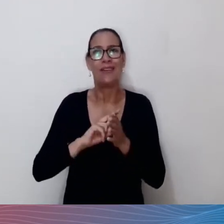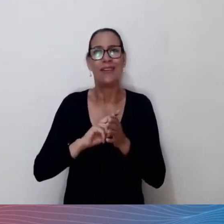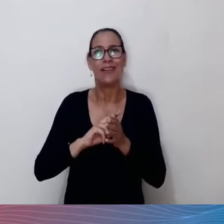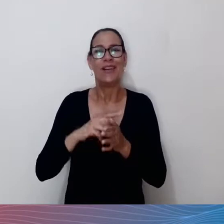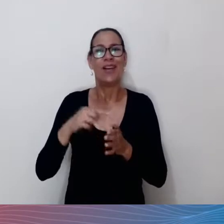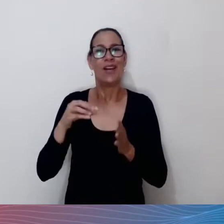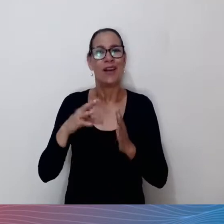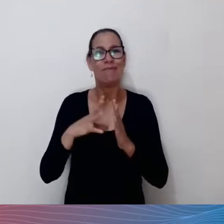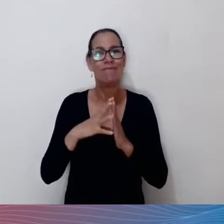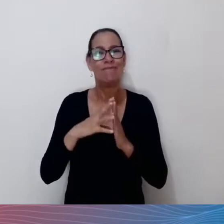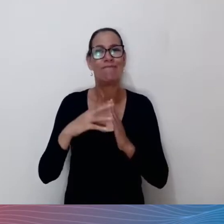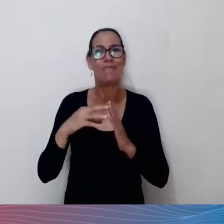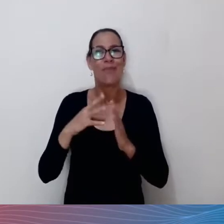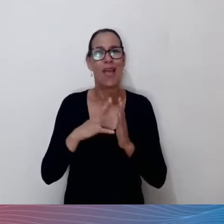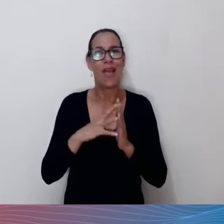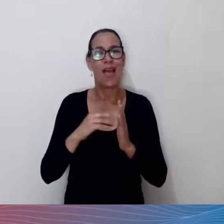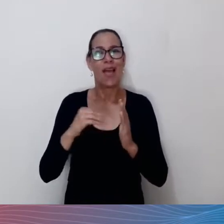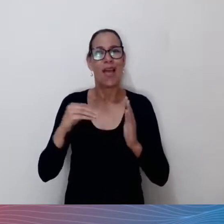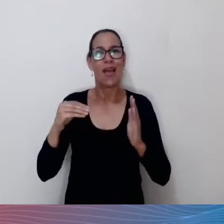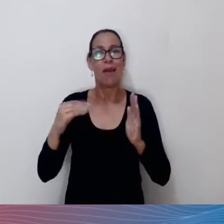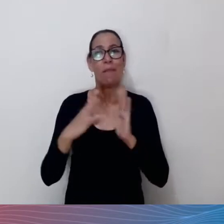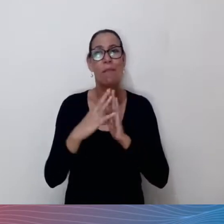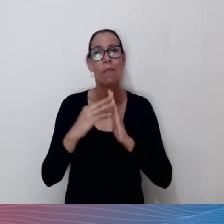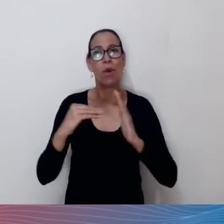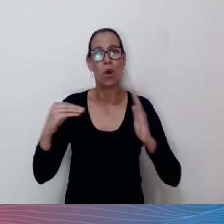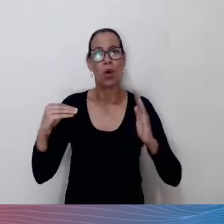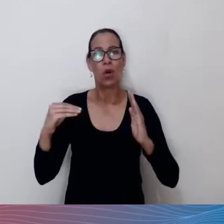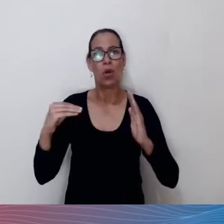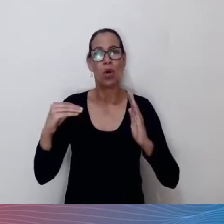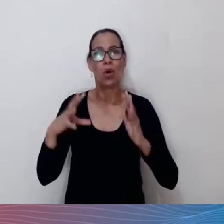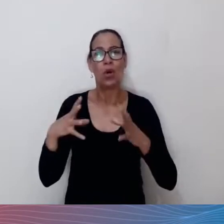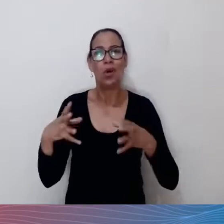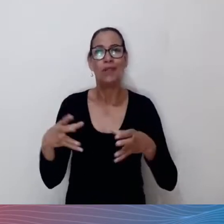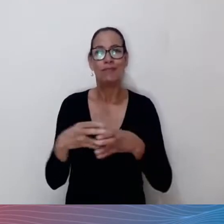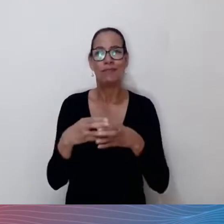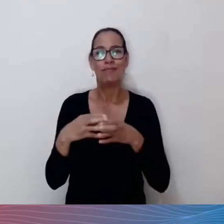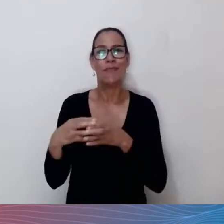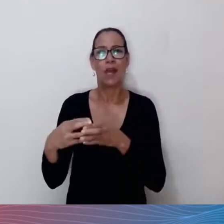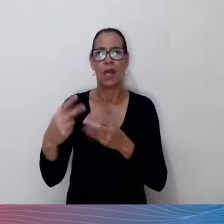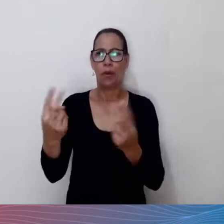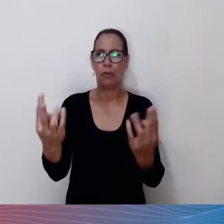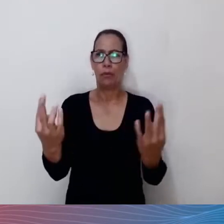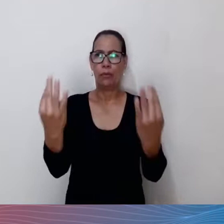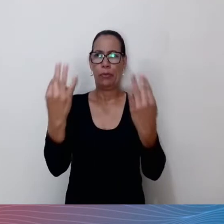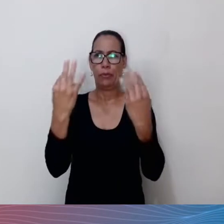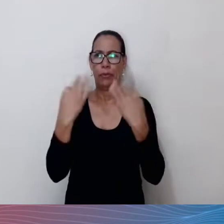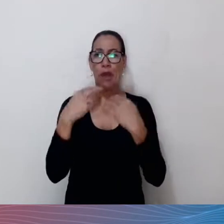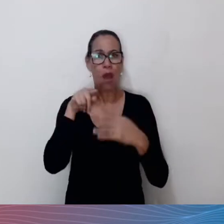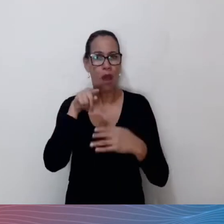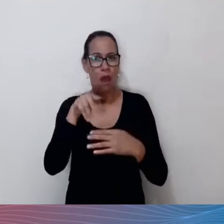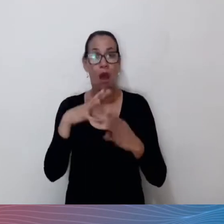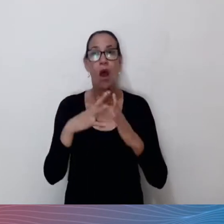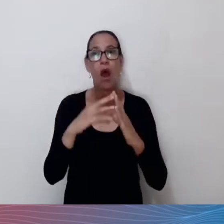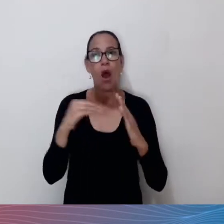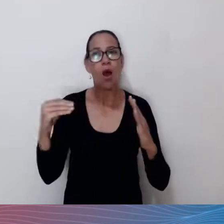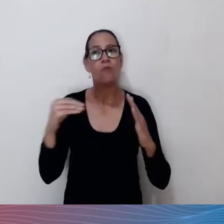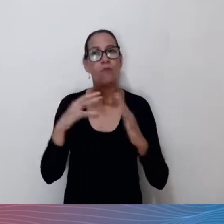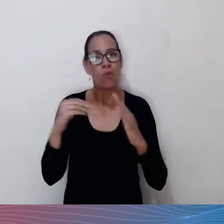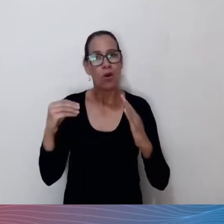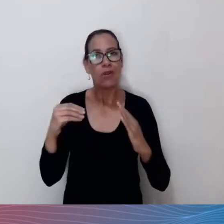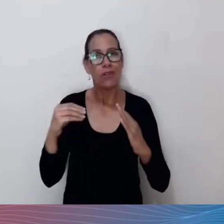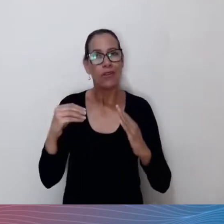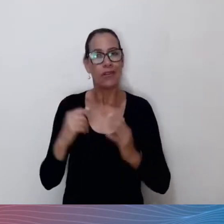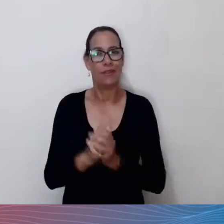você quer que o rebanho siga um caminho correto, seja você um modelo, certo?